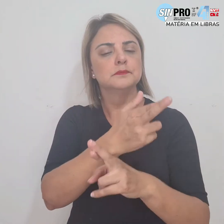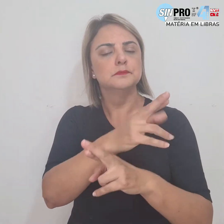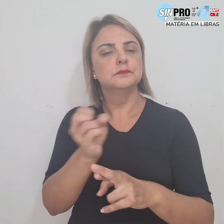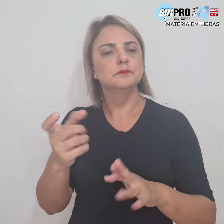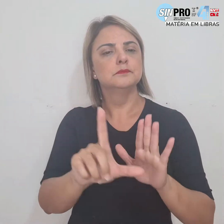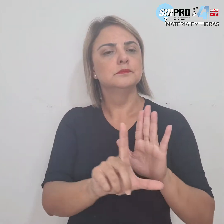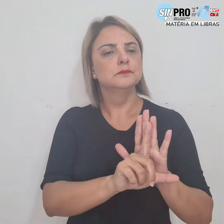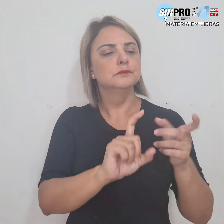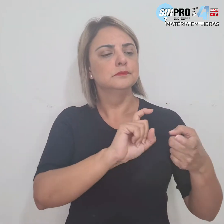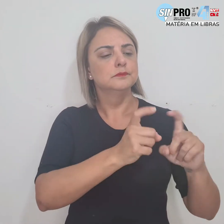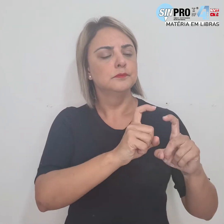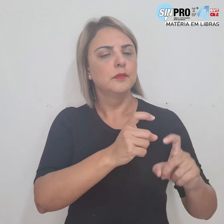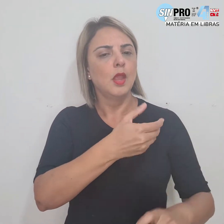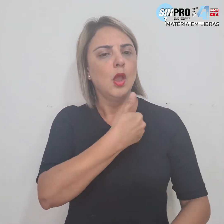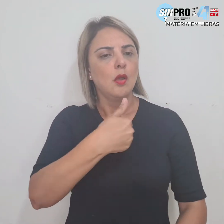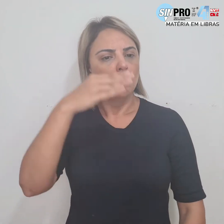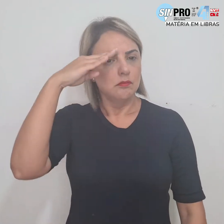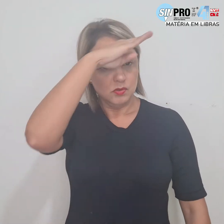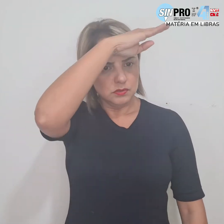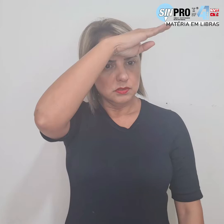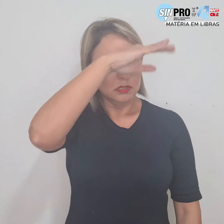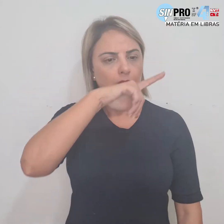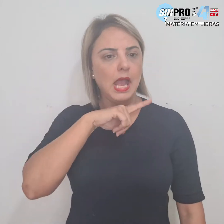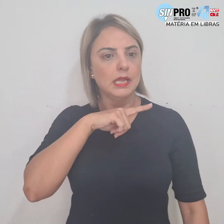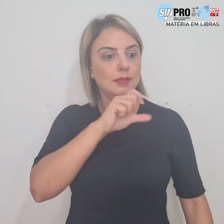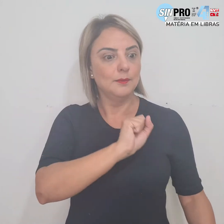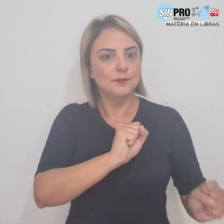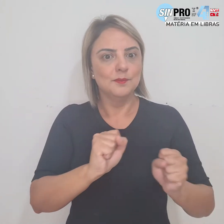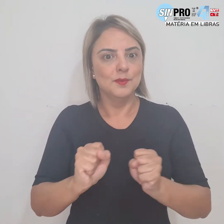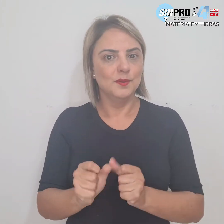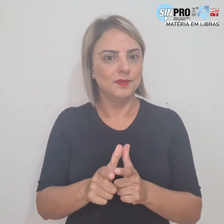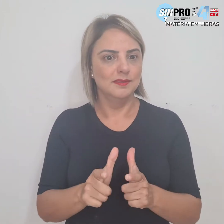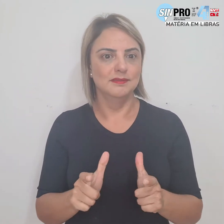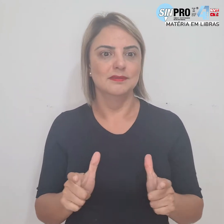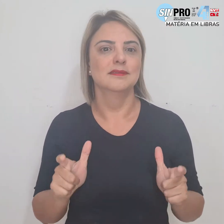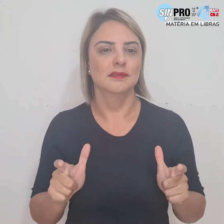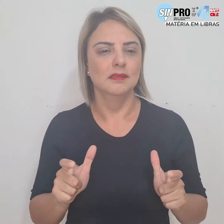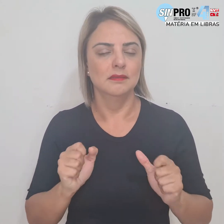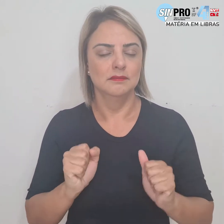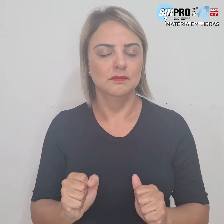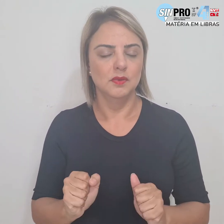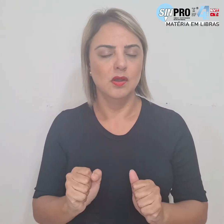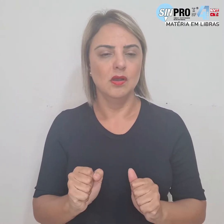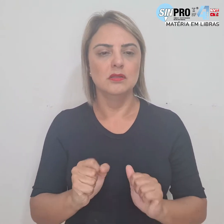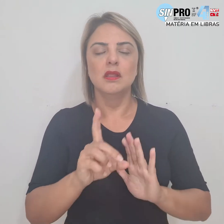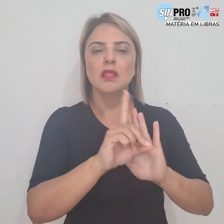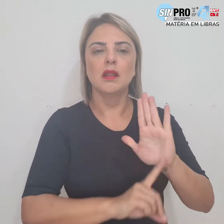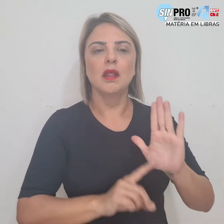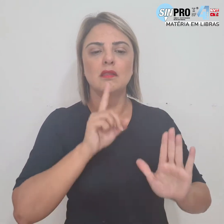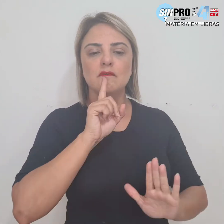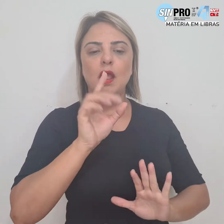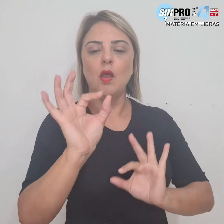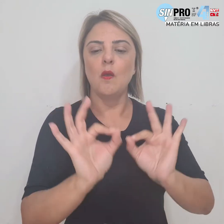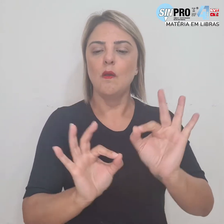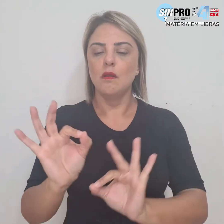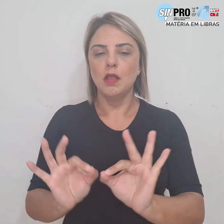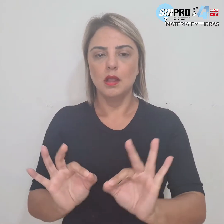reforma administrativa, o presidente da República tem seus poderes ampliados e pode, por meio de decreto, organizar